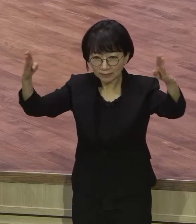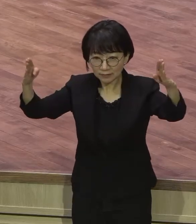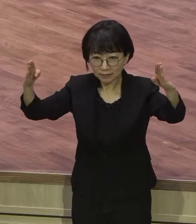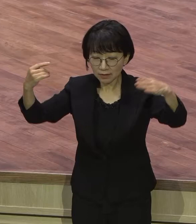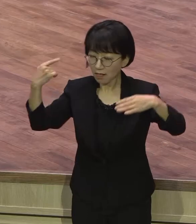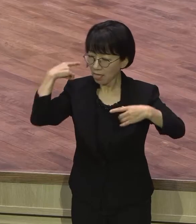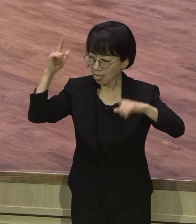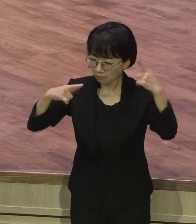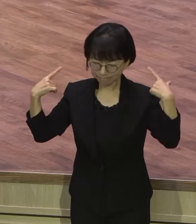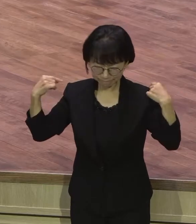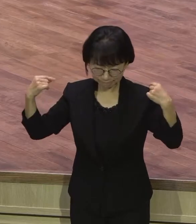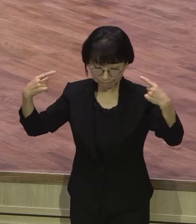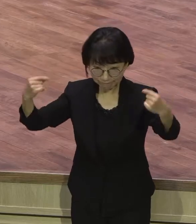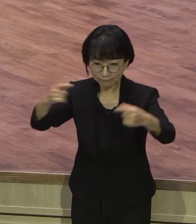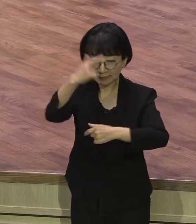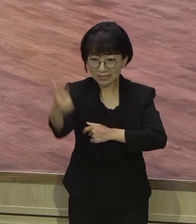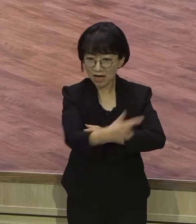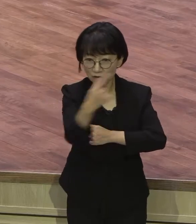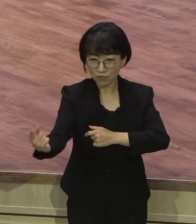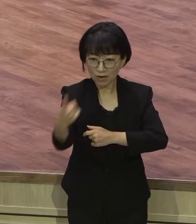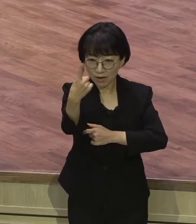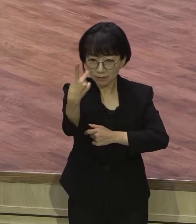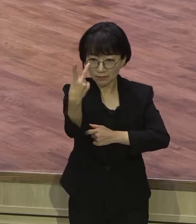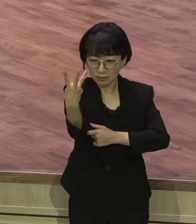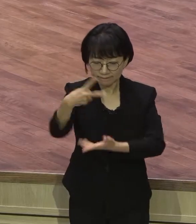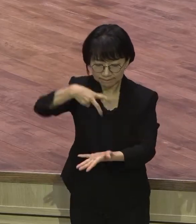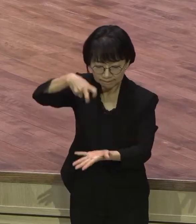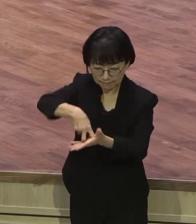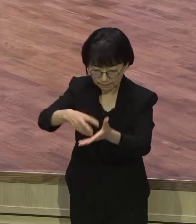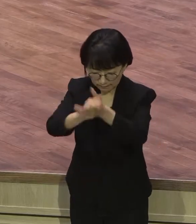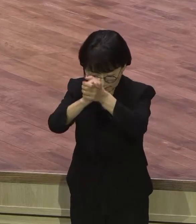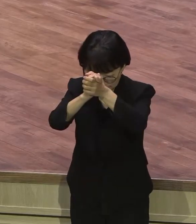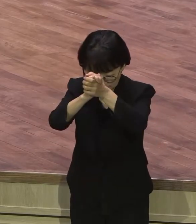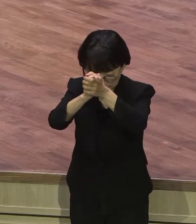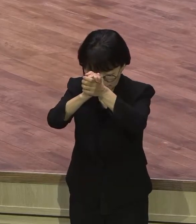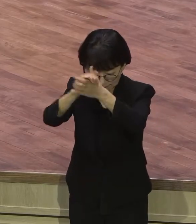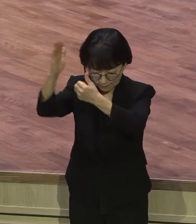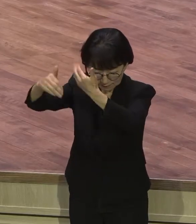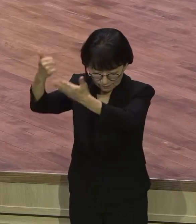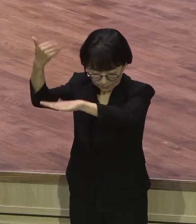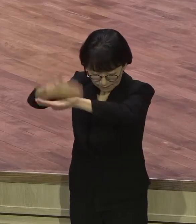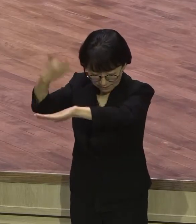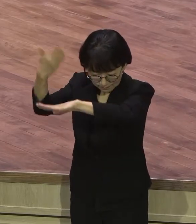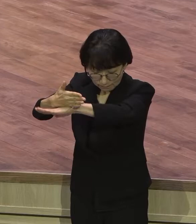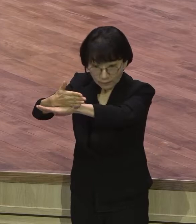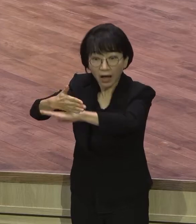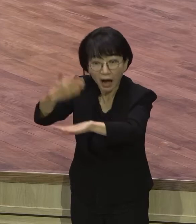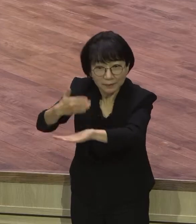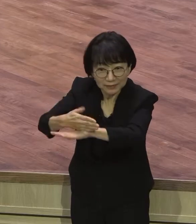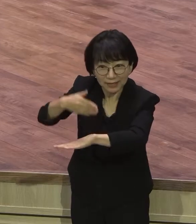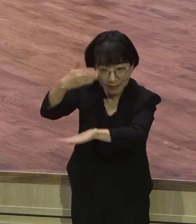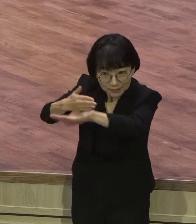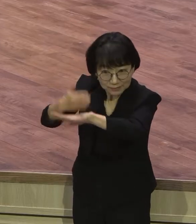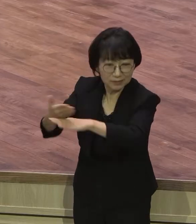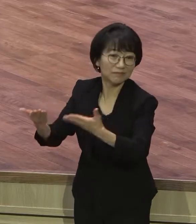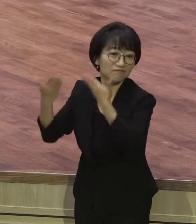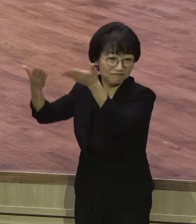전에 하던 대로 하루 세 번씩 무릎을 꿇고 기도하며 그의 하나님께 감사하였더라.